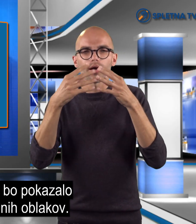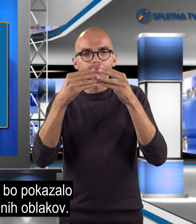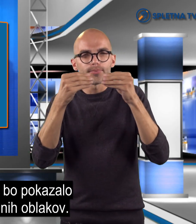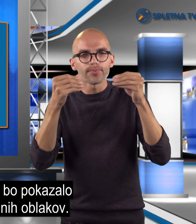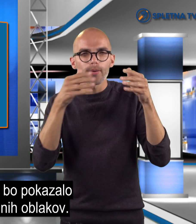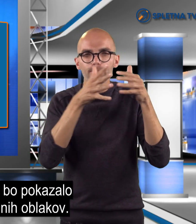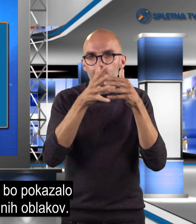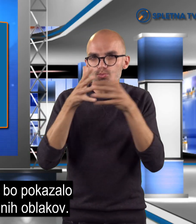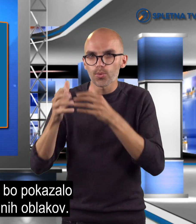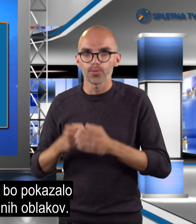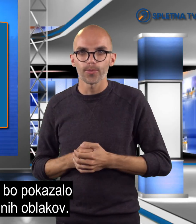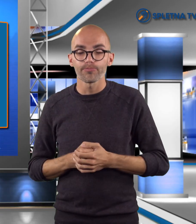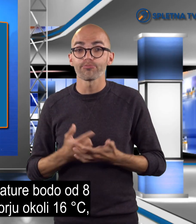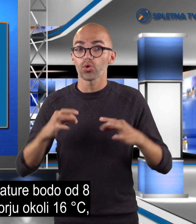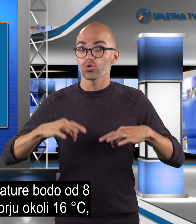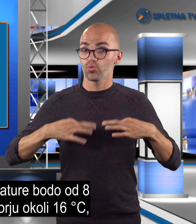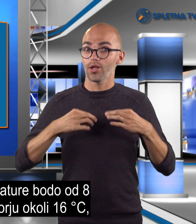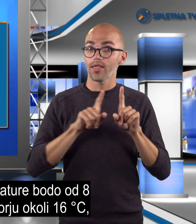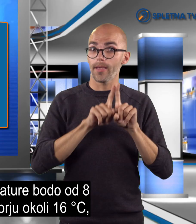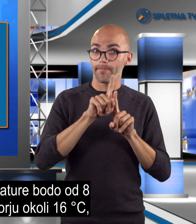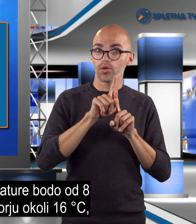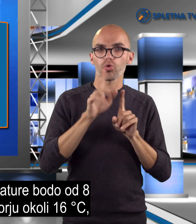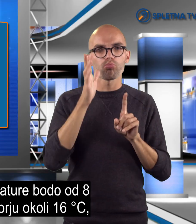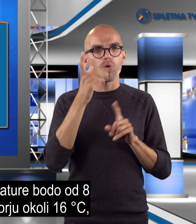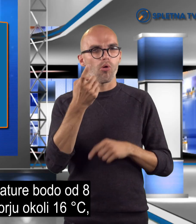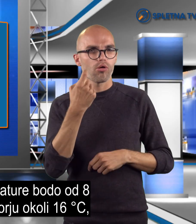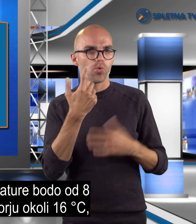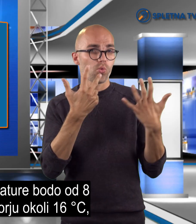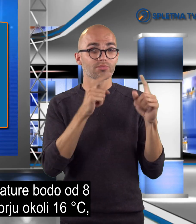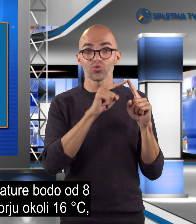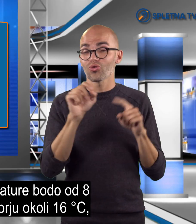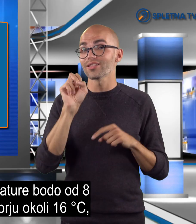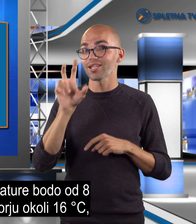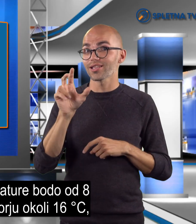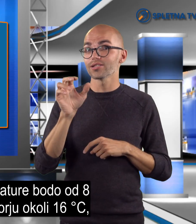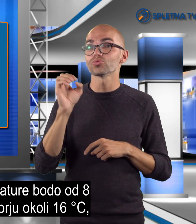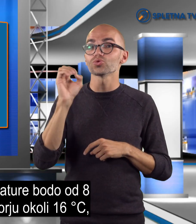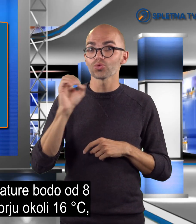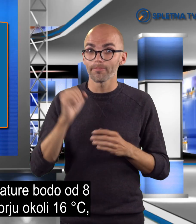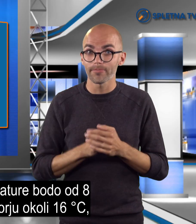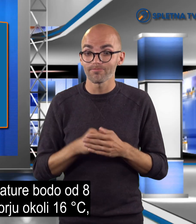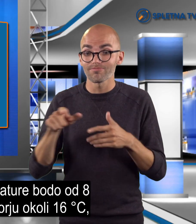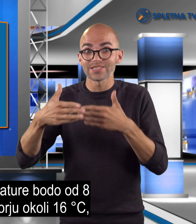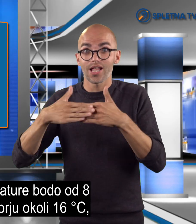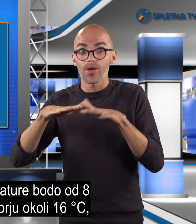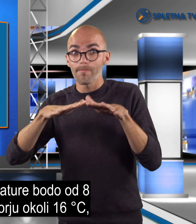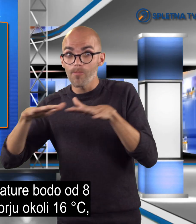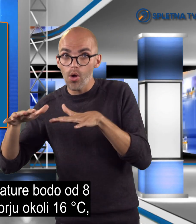oblakov. Jutranje temperature bodo od 8 do 13 stopinj Celzija, ob morju okoli 16